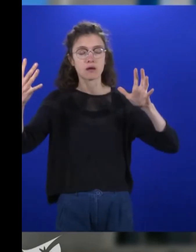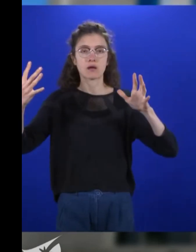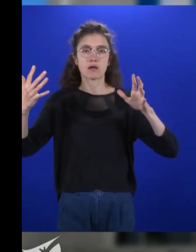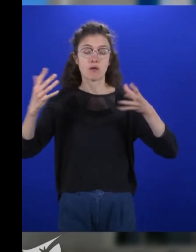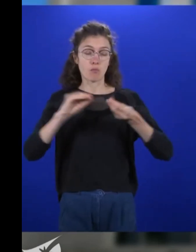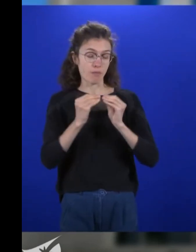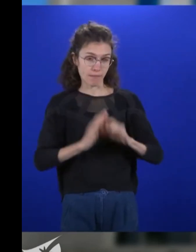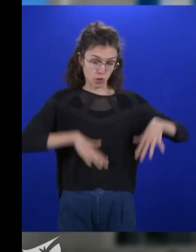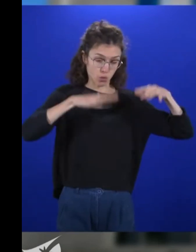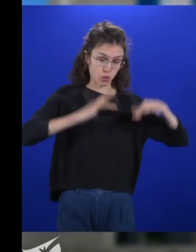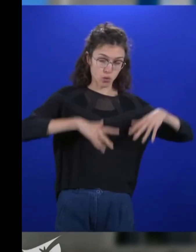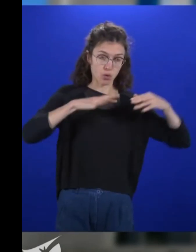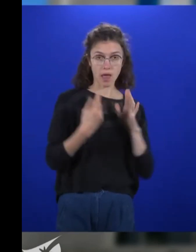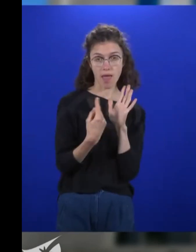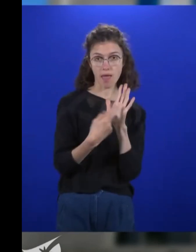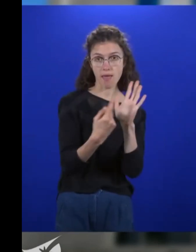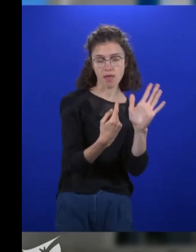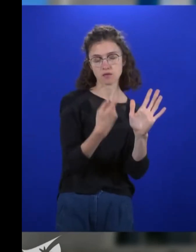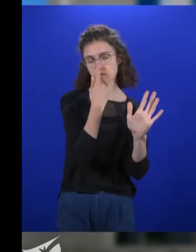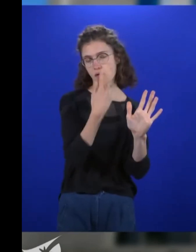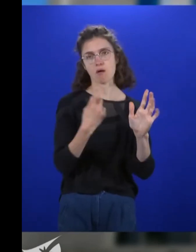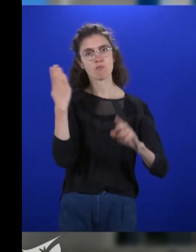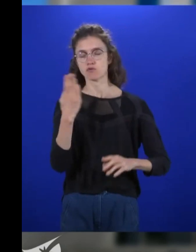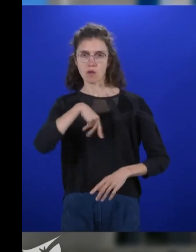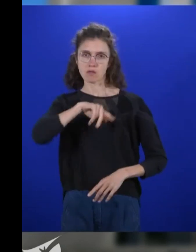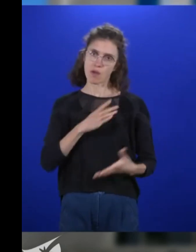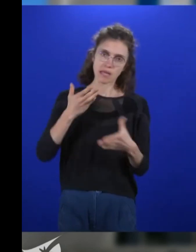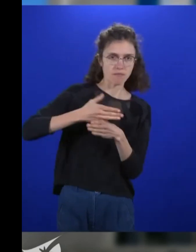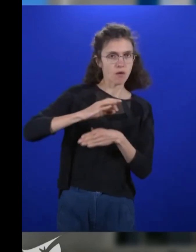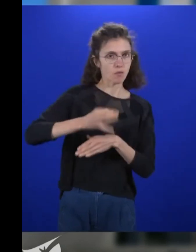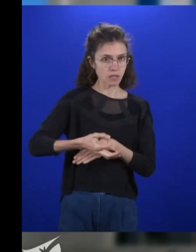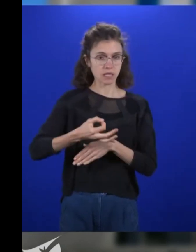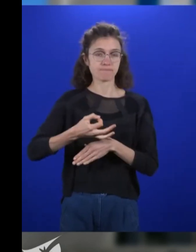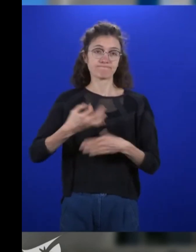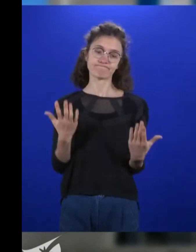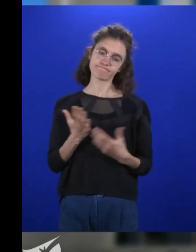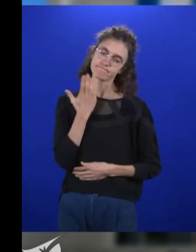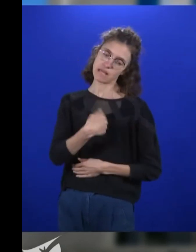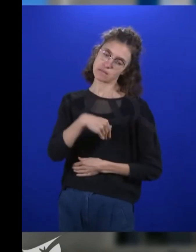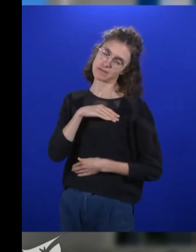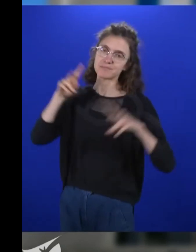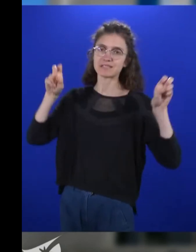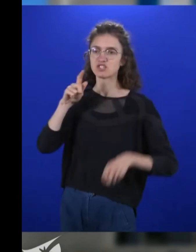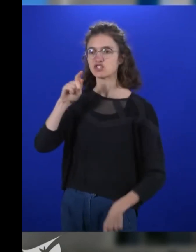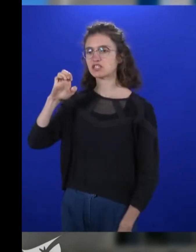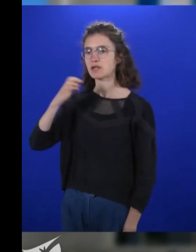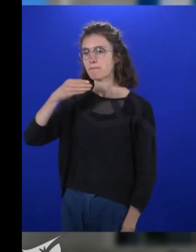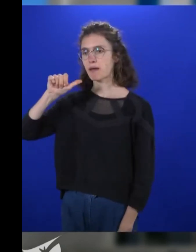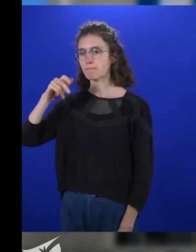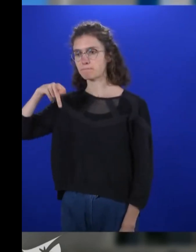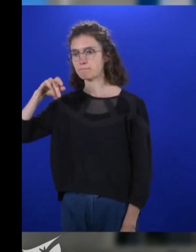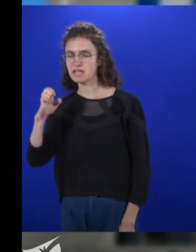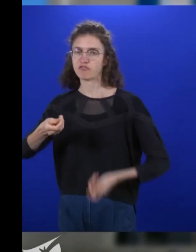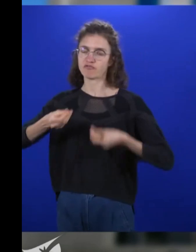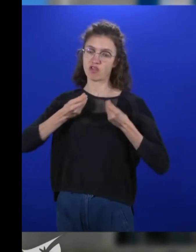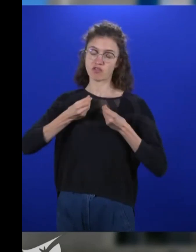nos territoires et la compétence GEMAPI va contraindre les intercommunalités à des efforts financiers de plus en